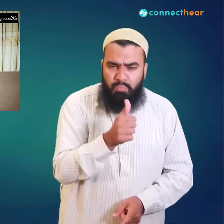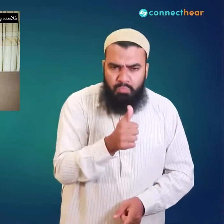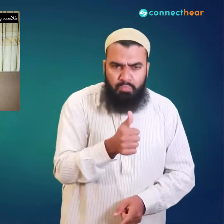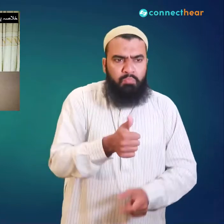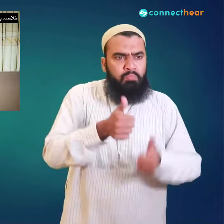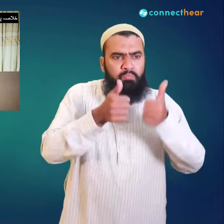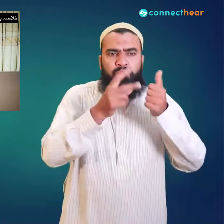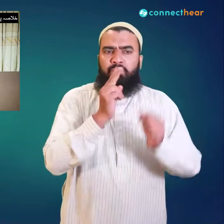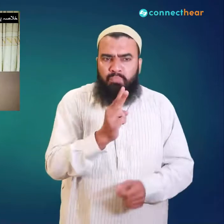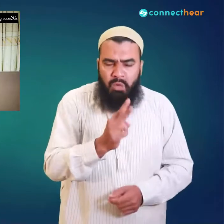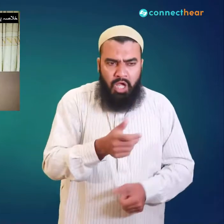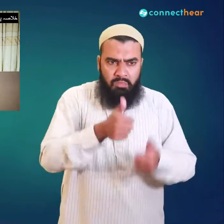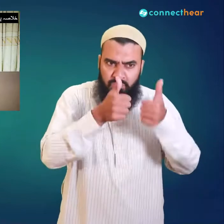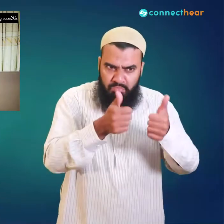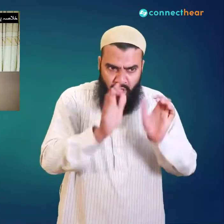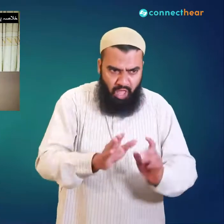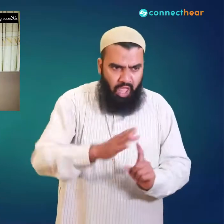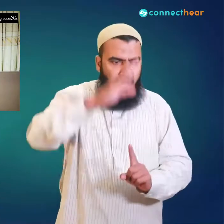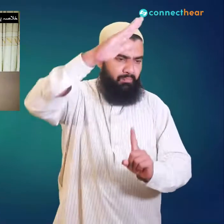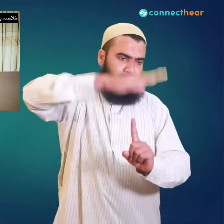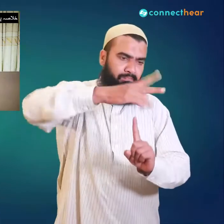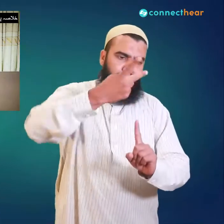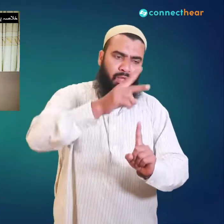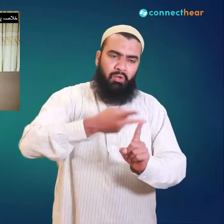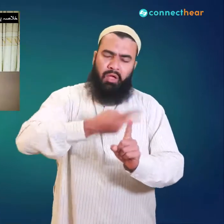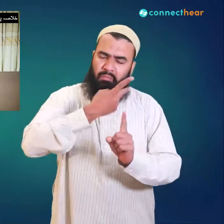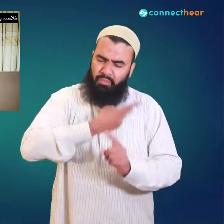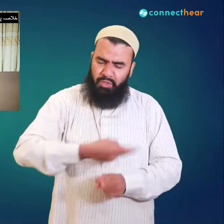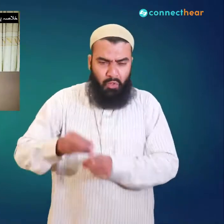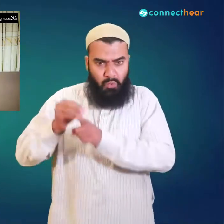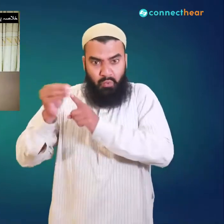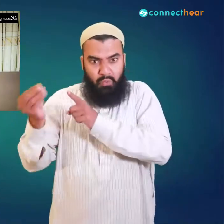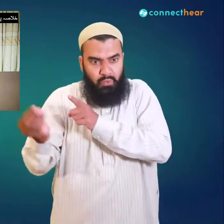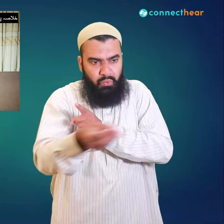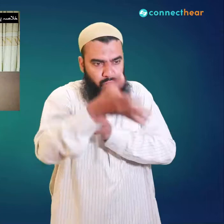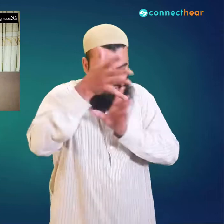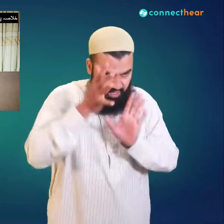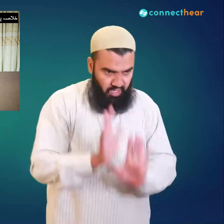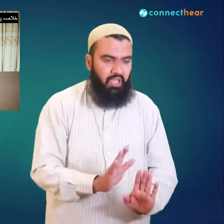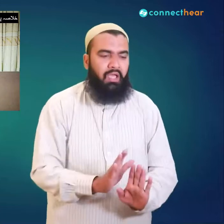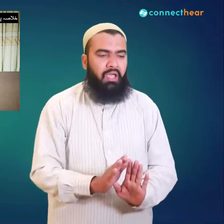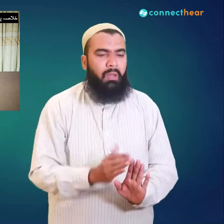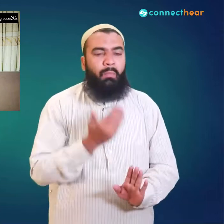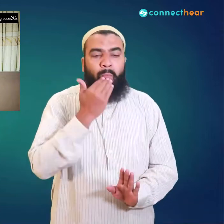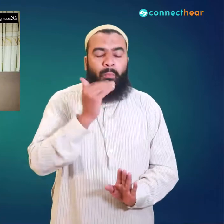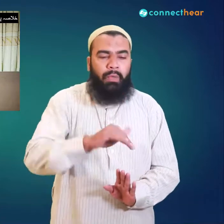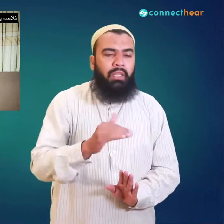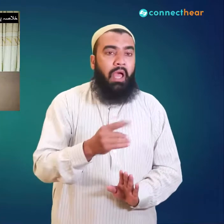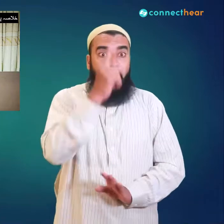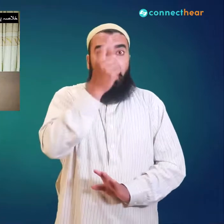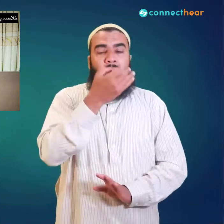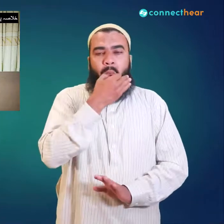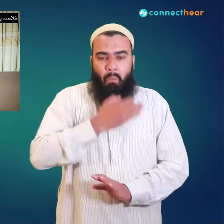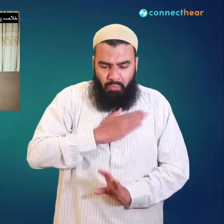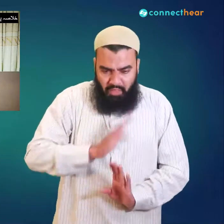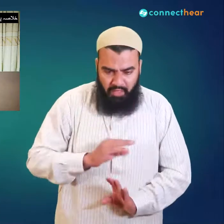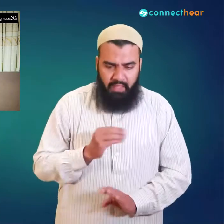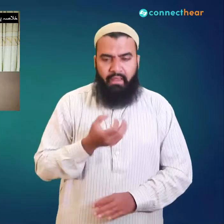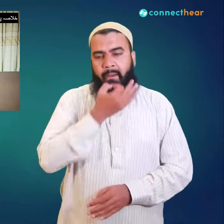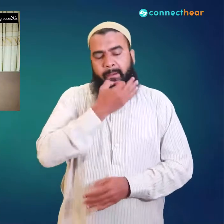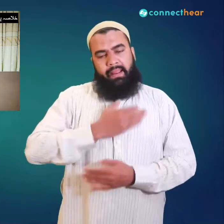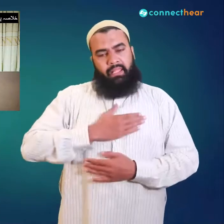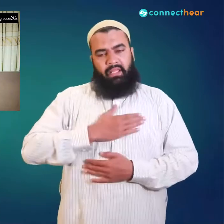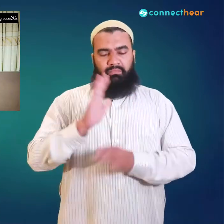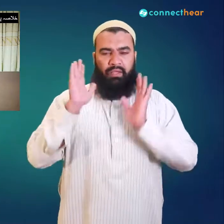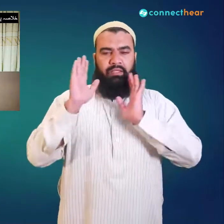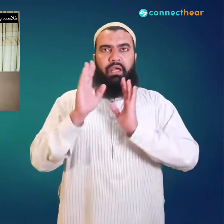اپنی اس نعمت کا شکر ادا نہیں کیا، اس نعمت کے تقاضے اللہ رب العزت کی اطاعت اور فرما برداری میں اور